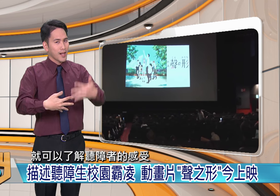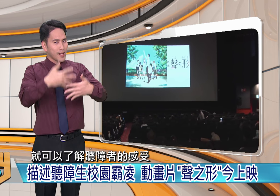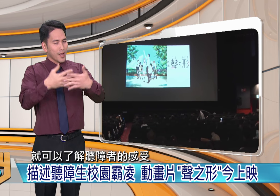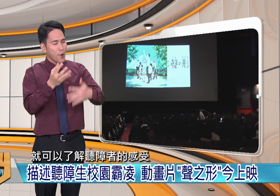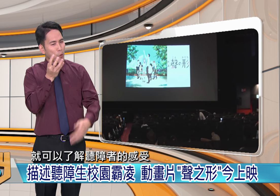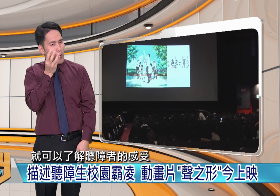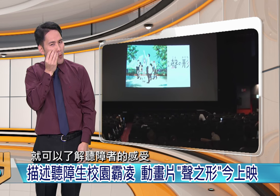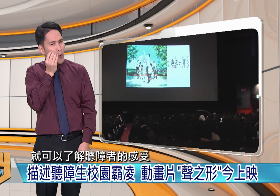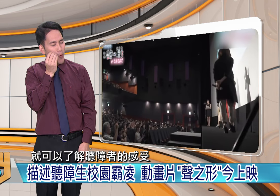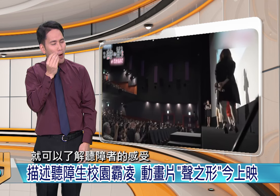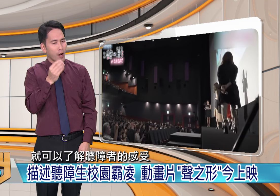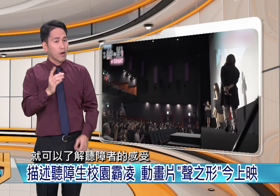受。